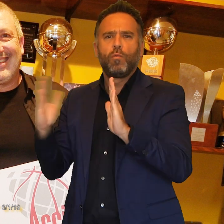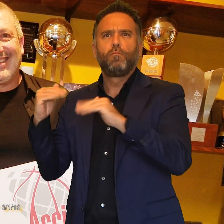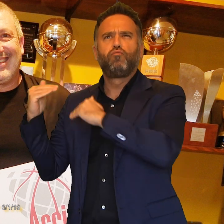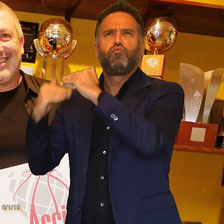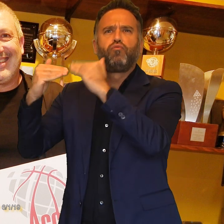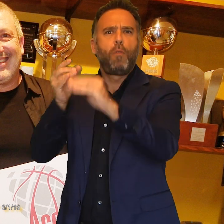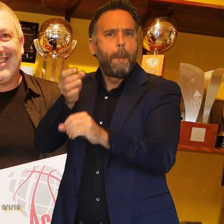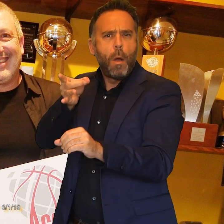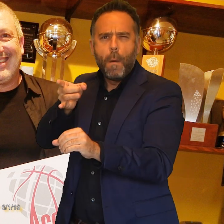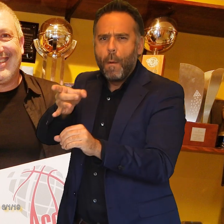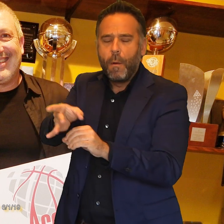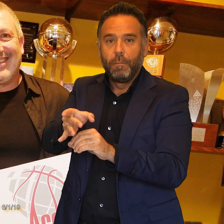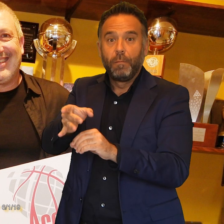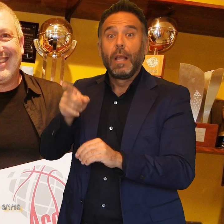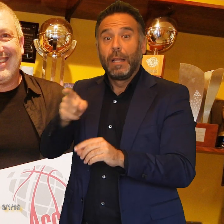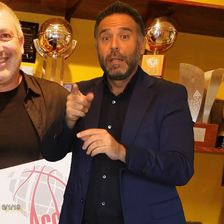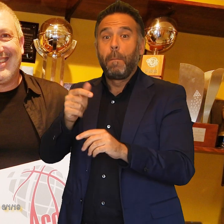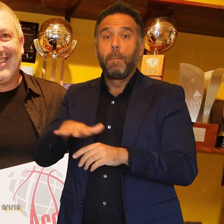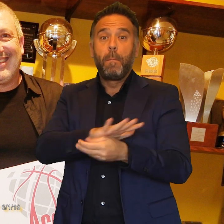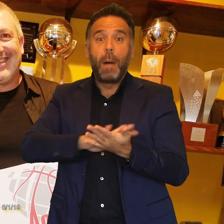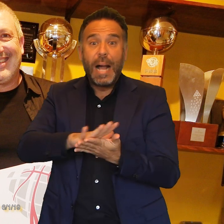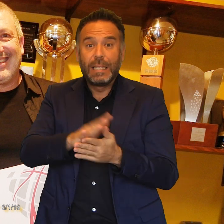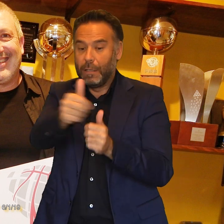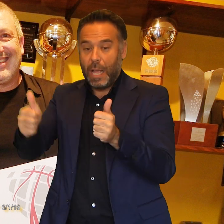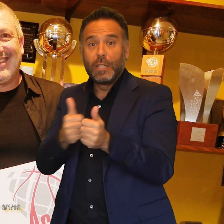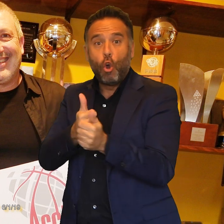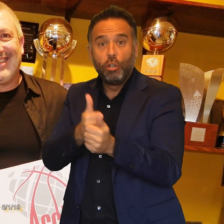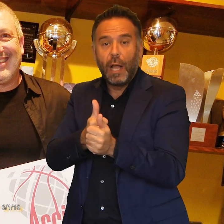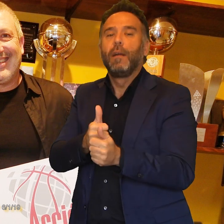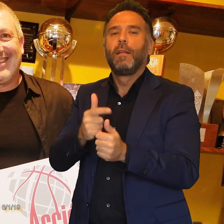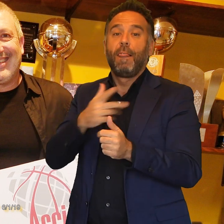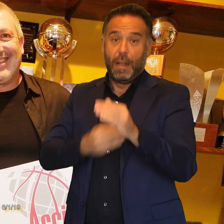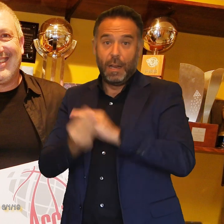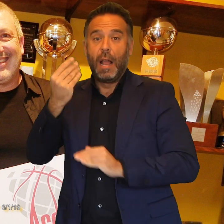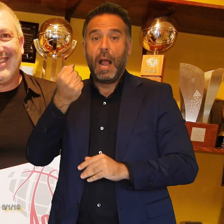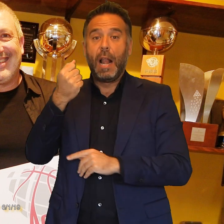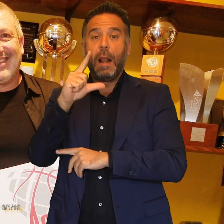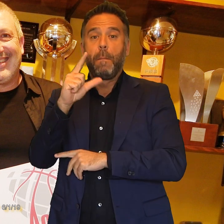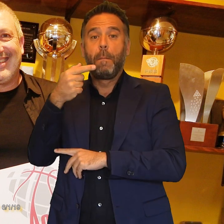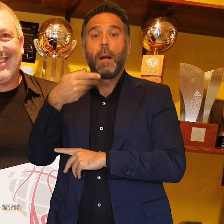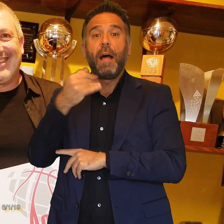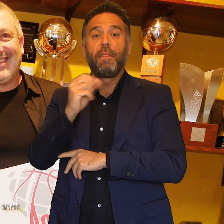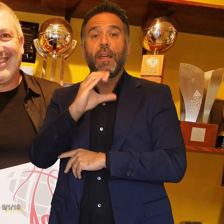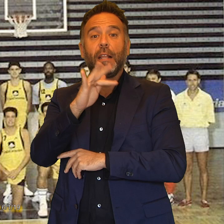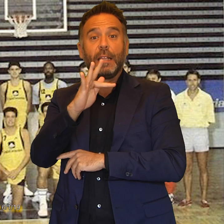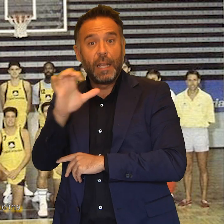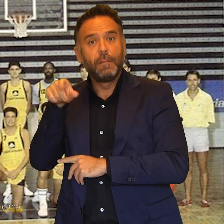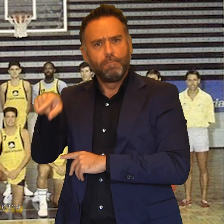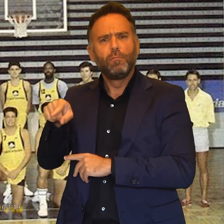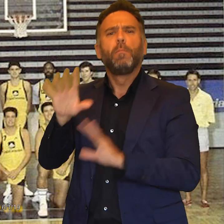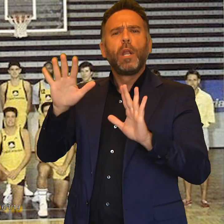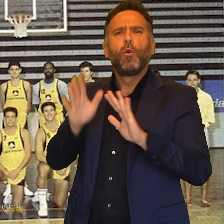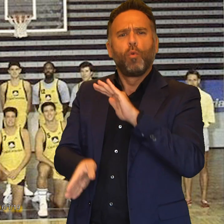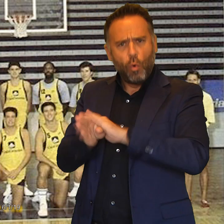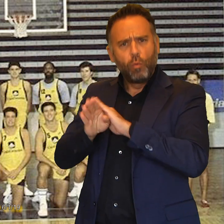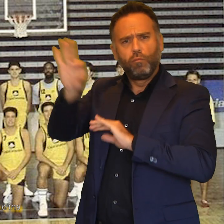carrera. El escolta albaceteño, impenitente anotador, sigue en la memoria de la ficción